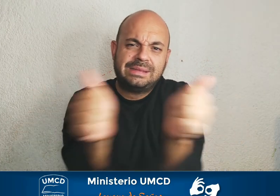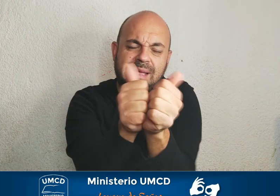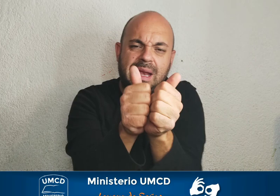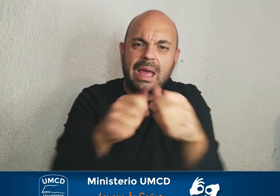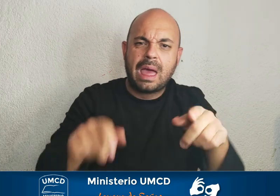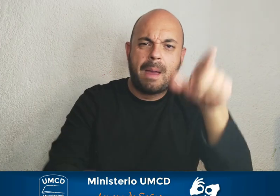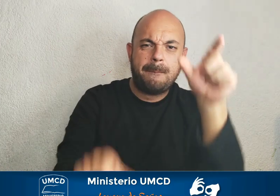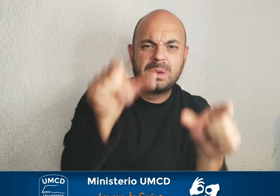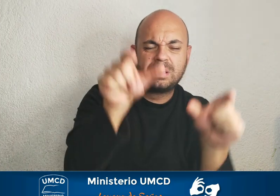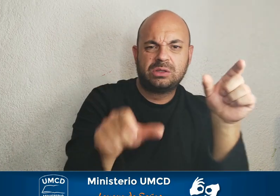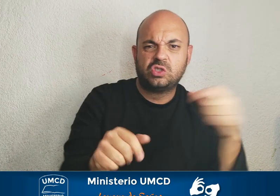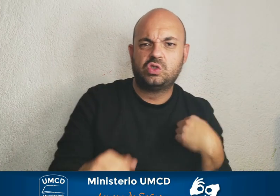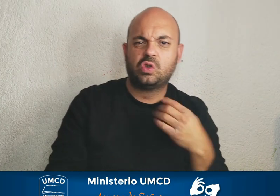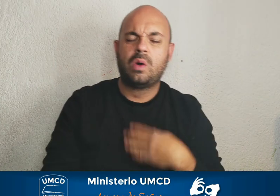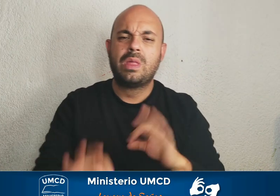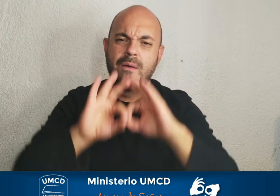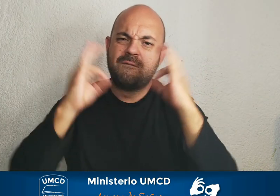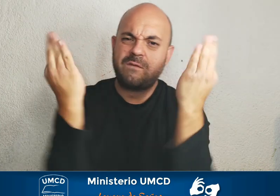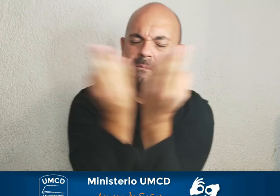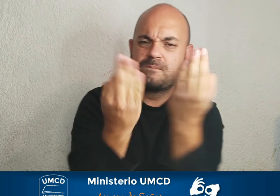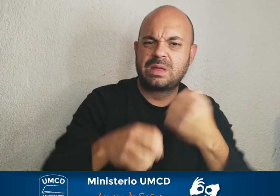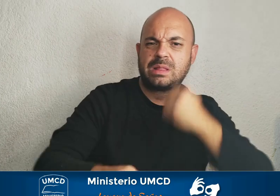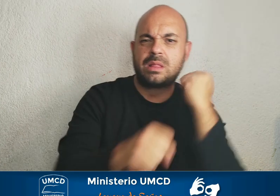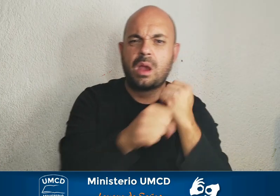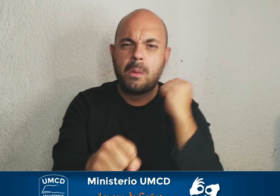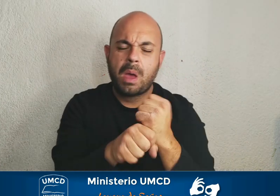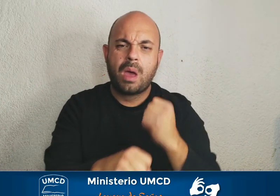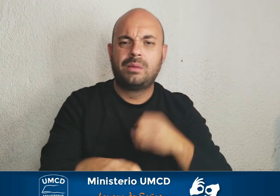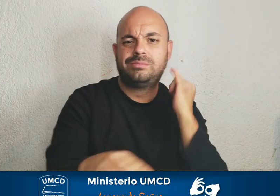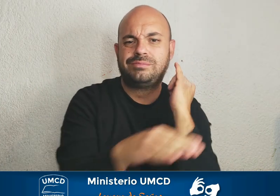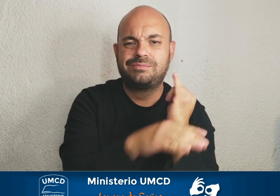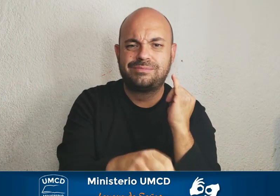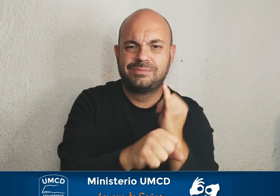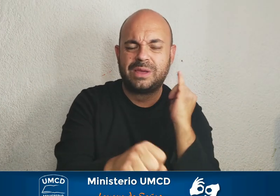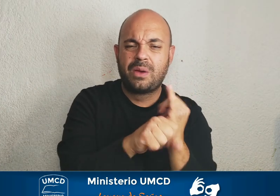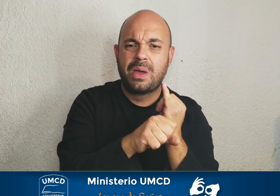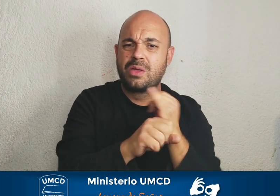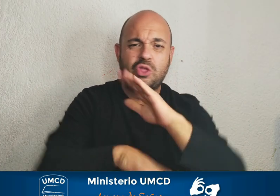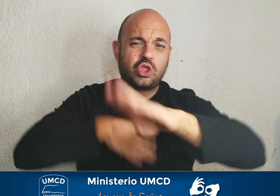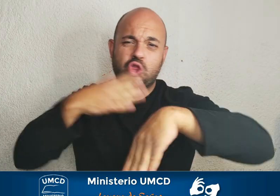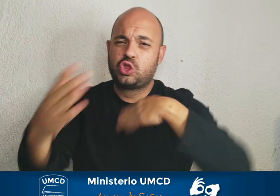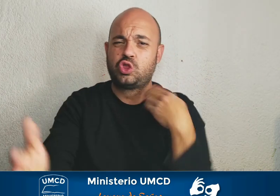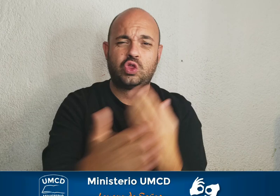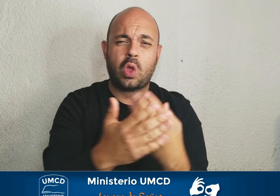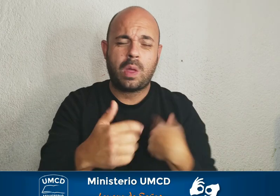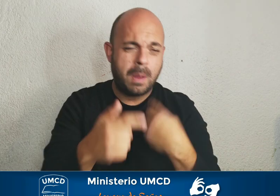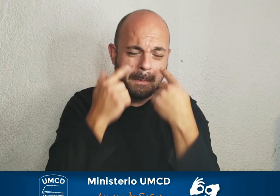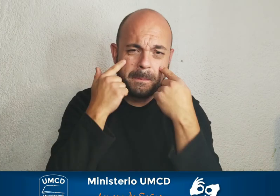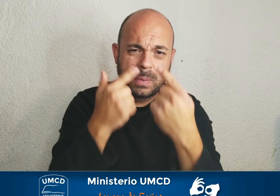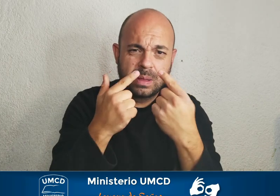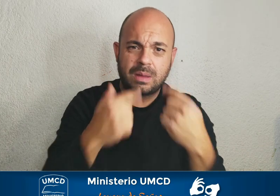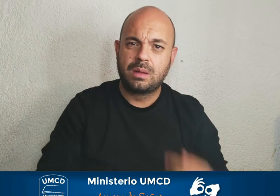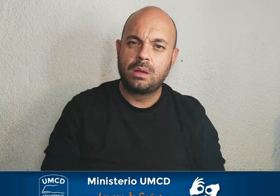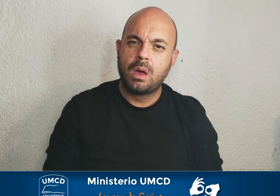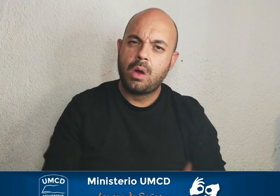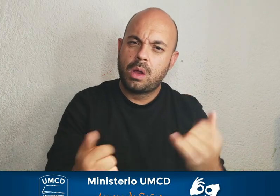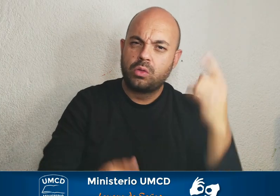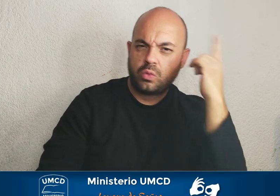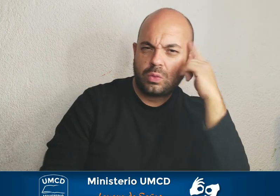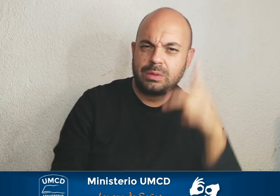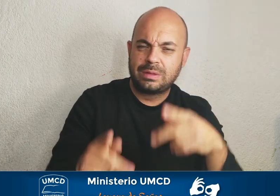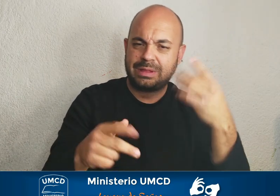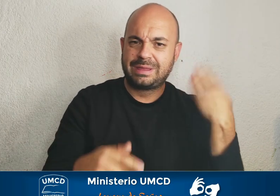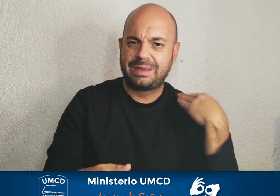que están a su alrededor, su propia familia, el trabajo que desempeña, en la iglesia donde se encuentra. Usted tiene un